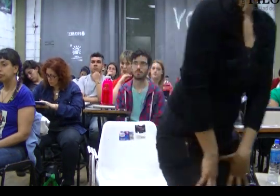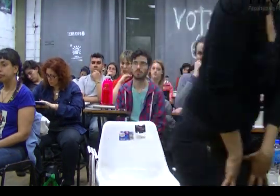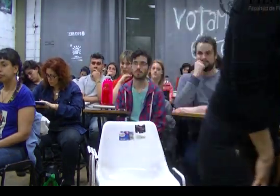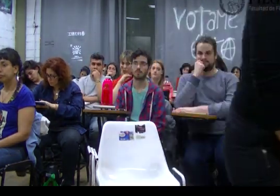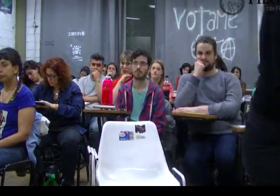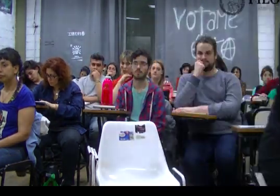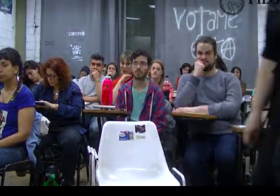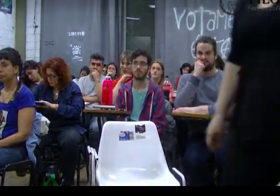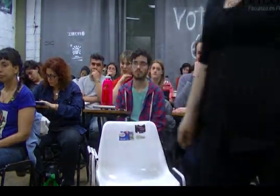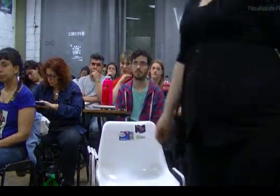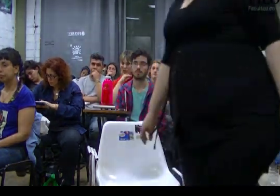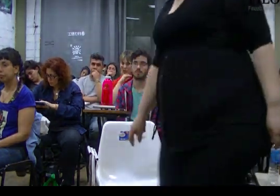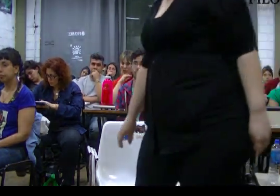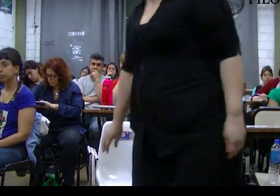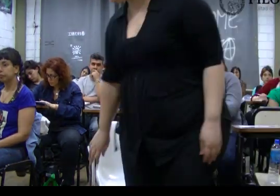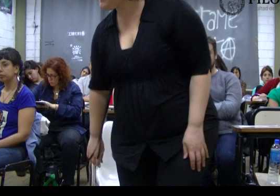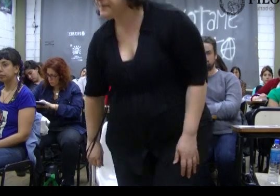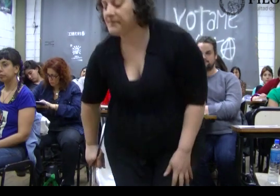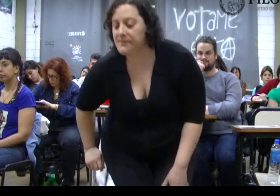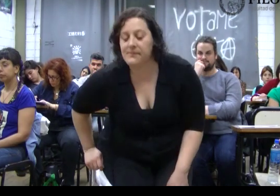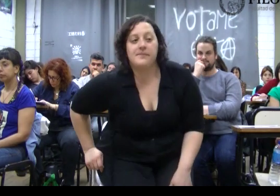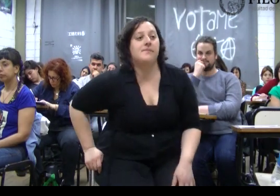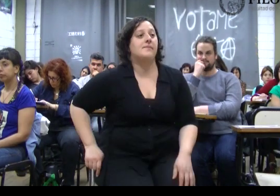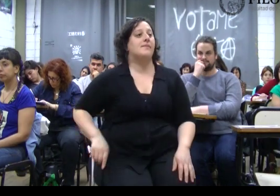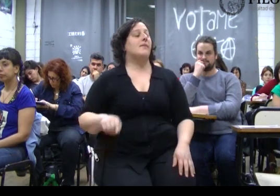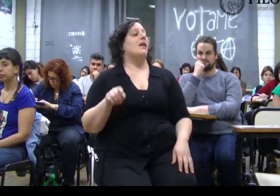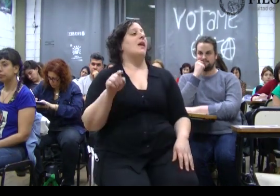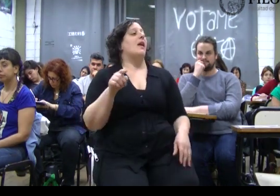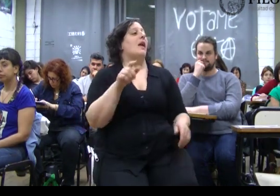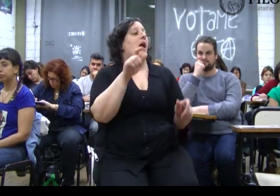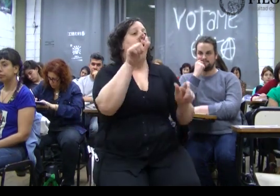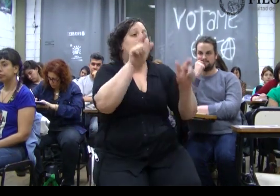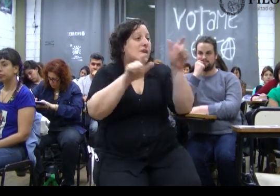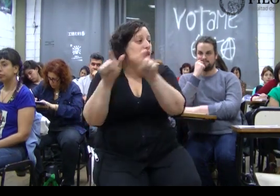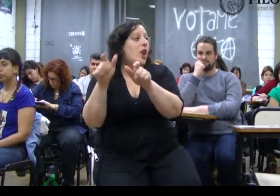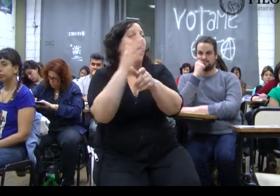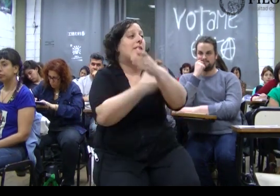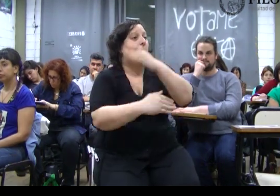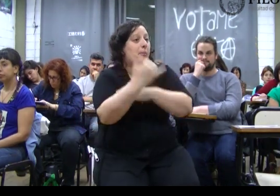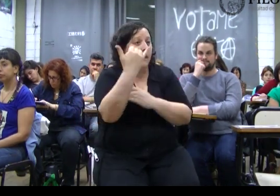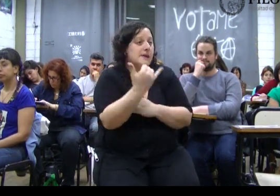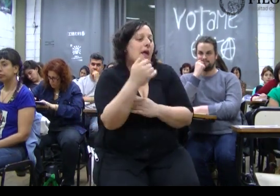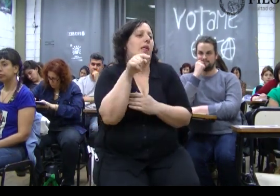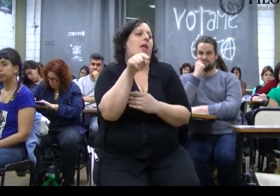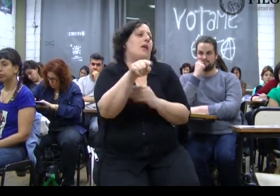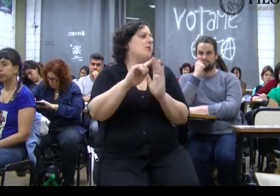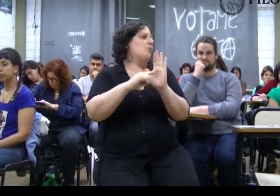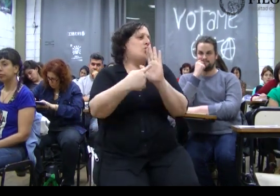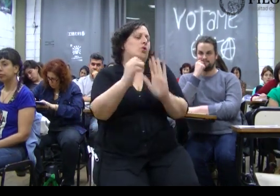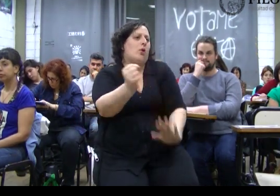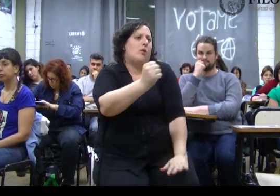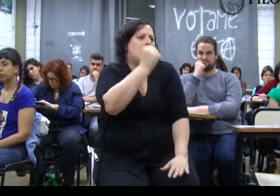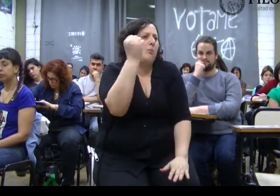importante, porque en líneas generales